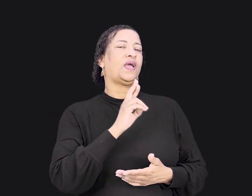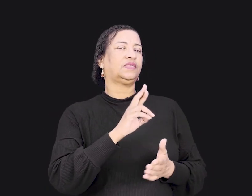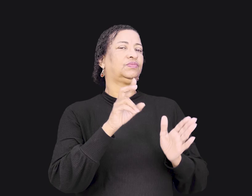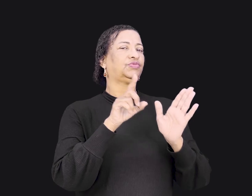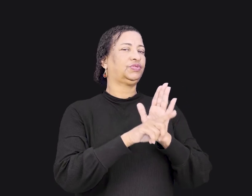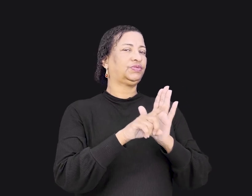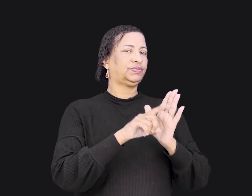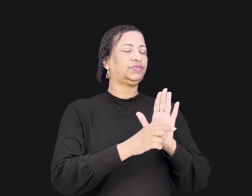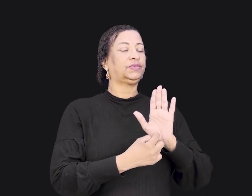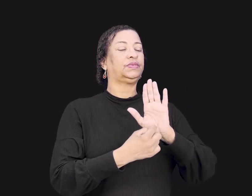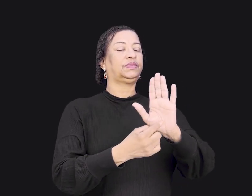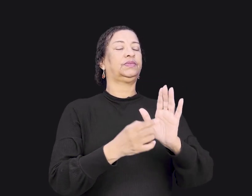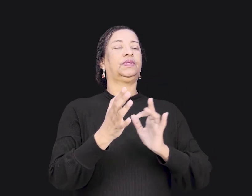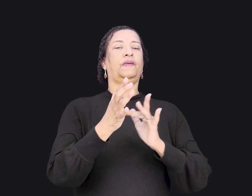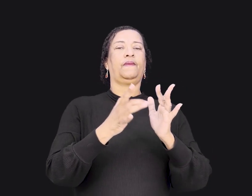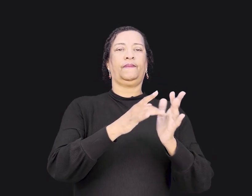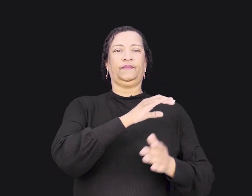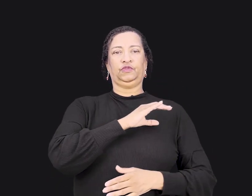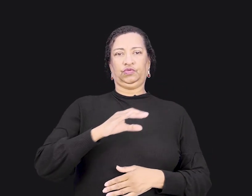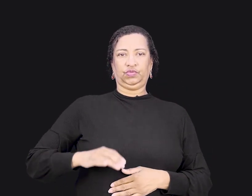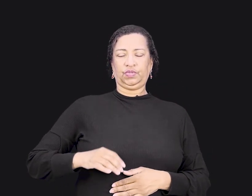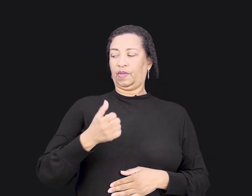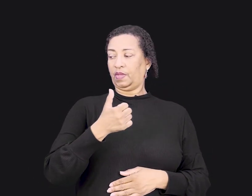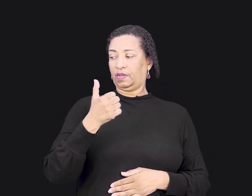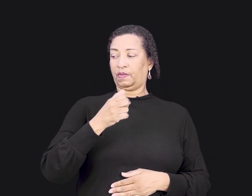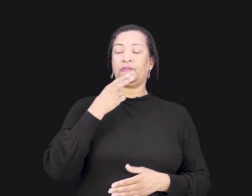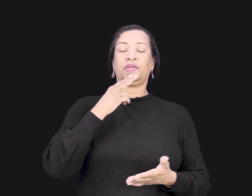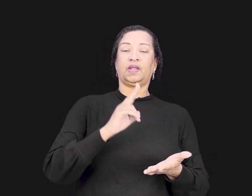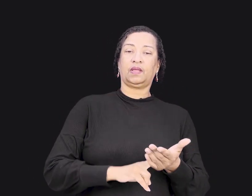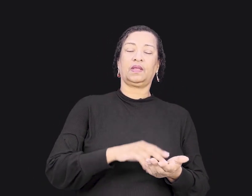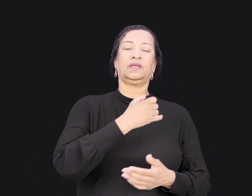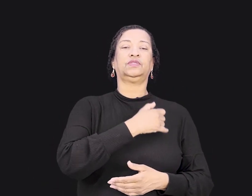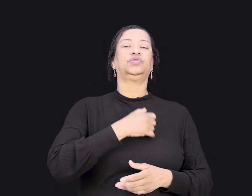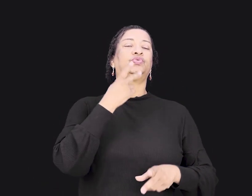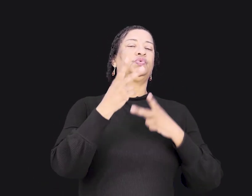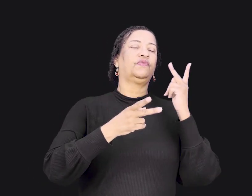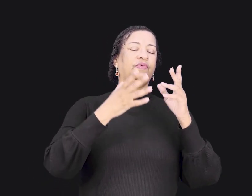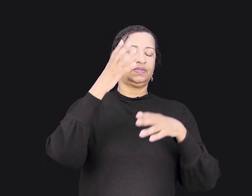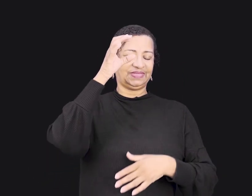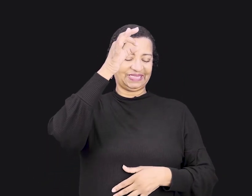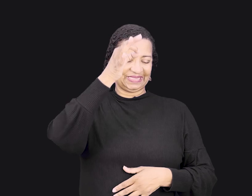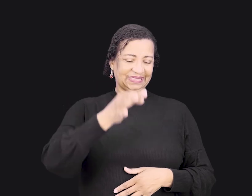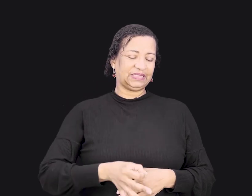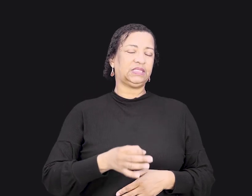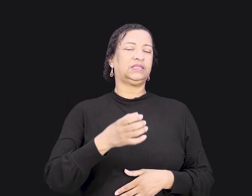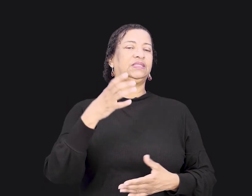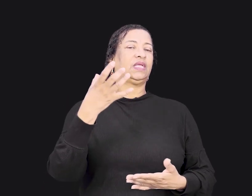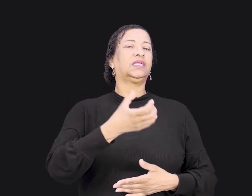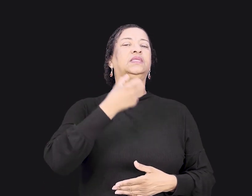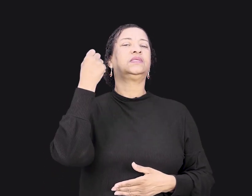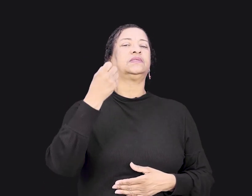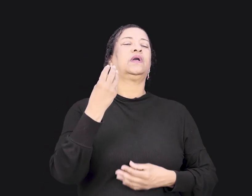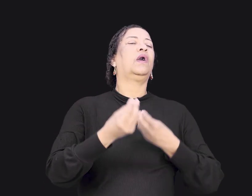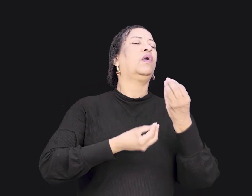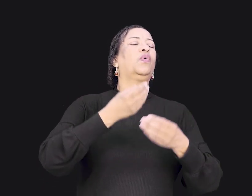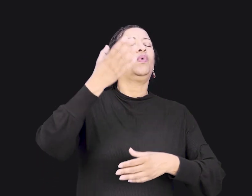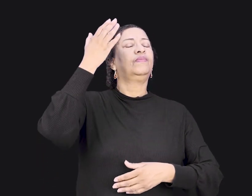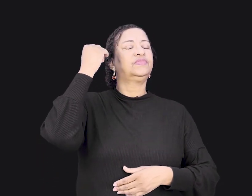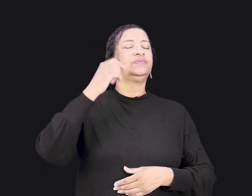apresentar Jesus Cristo. Na primeira carta, João falou sobre a certeza da salvação. Como podemos saber que realmente temos fé em